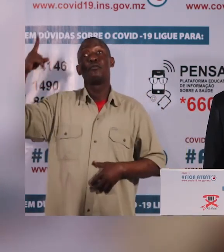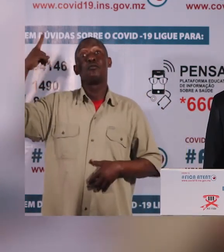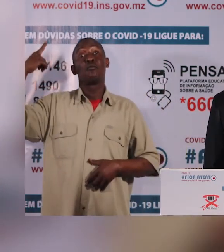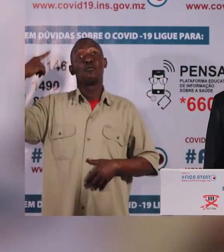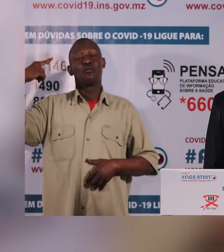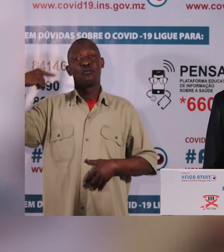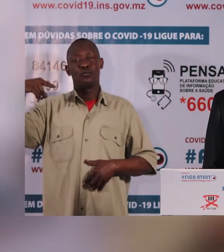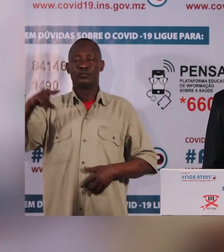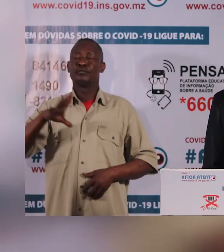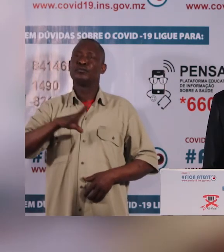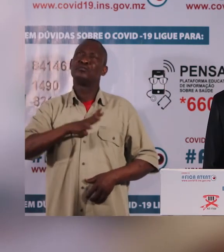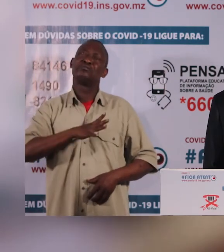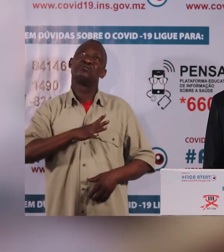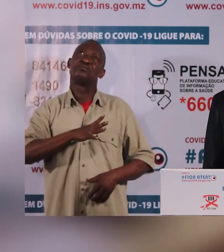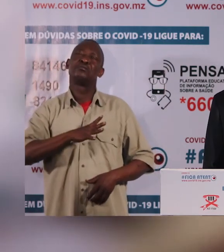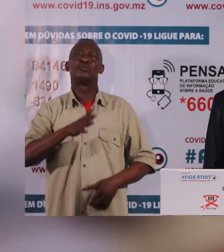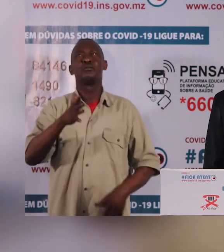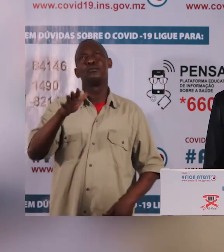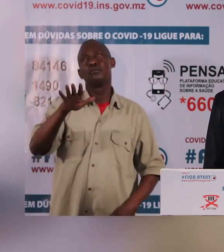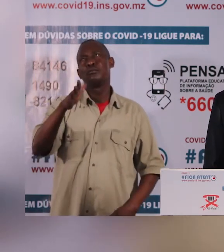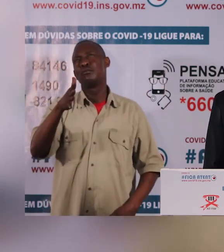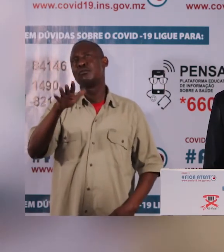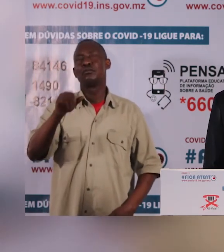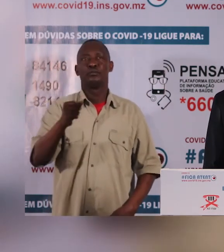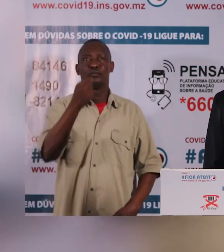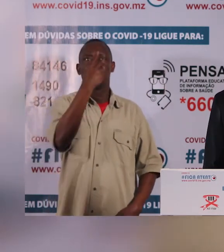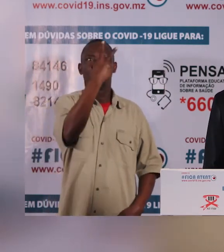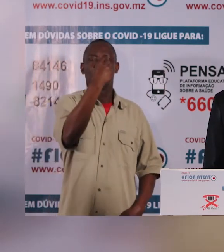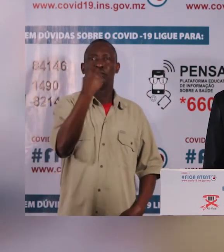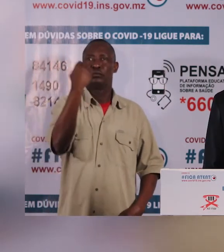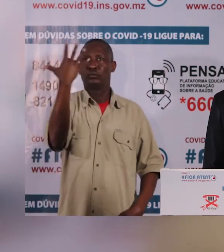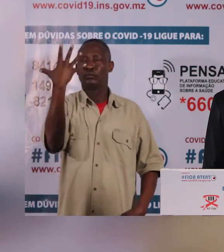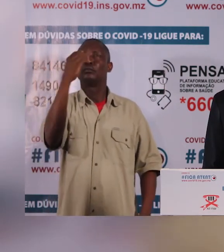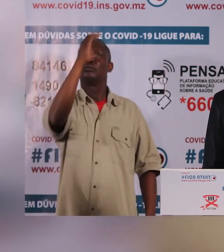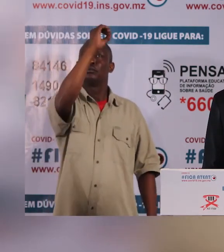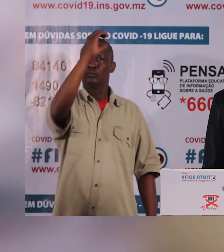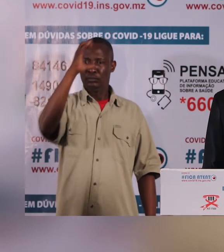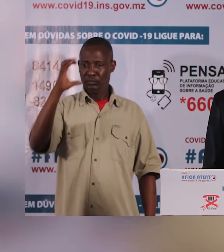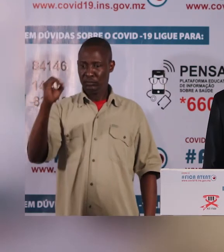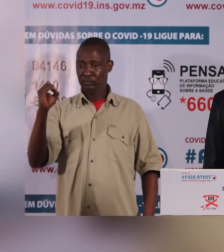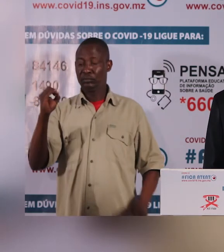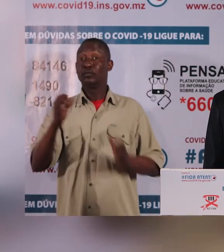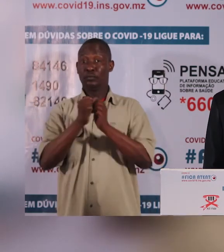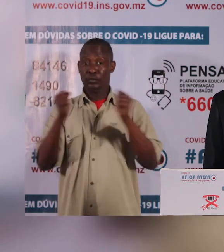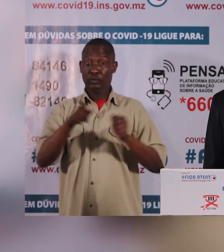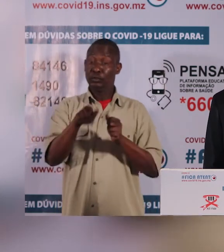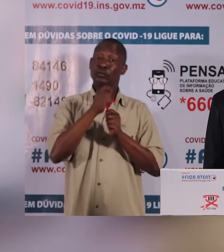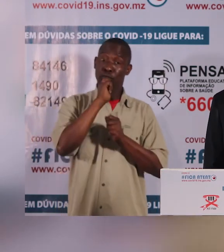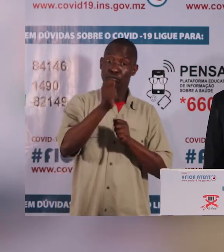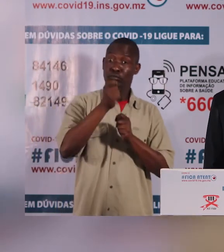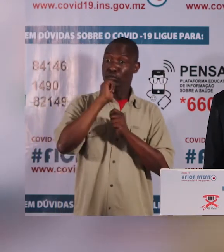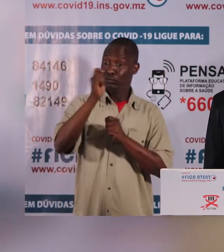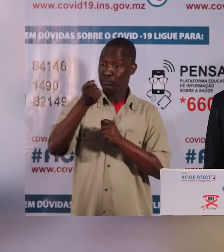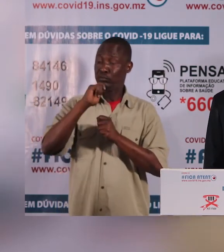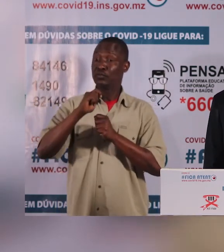Portanto, nós iremos continuar a atualizar sobre como é que este inquérito está a decorrer e esperamos que o inquérito, então, no